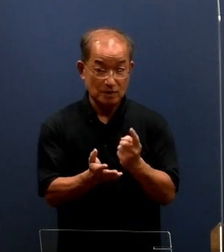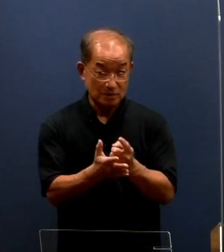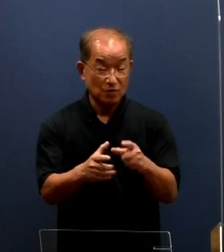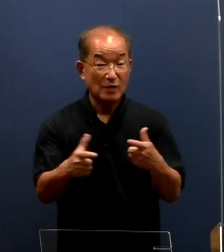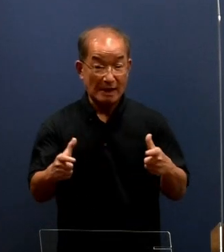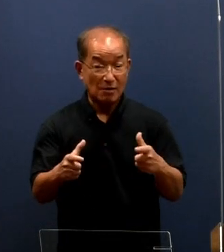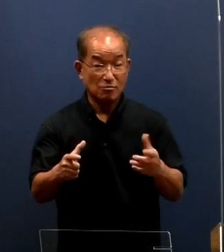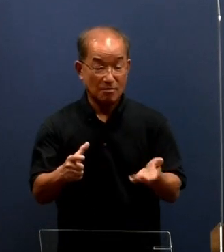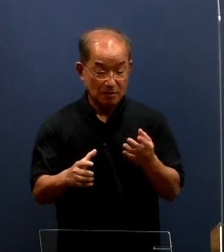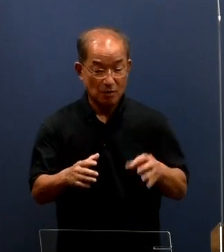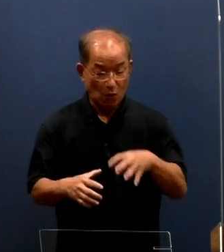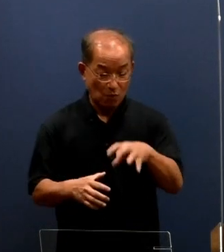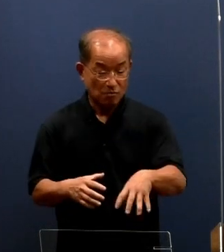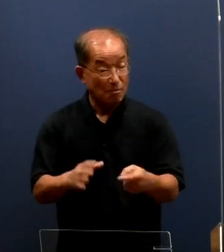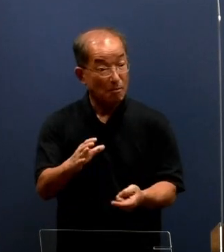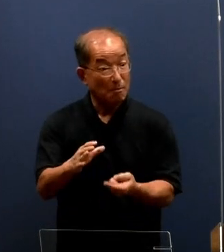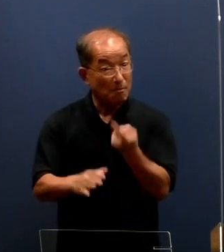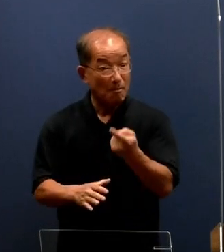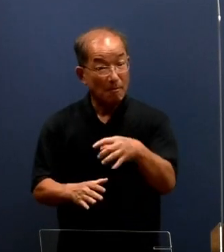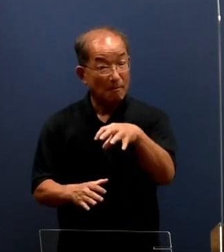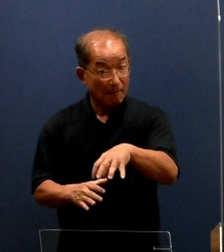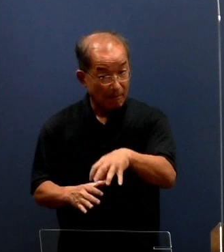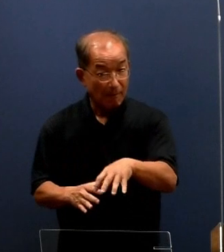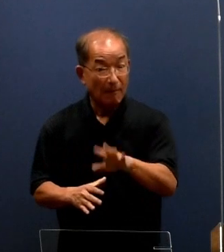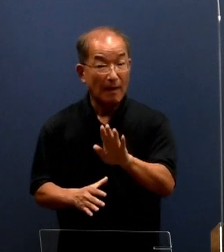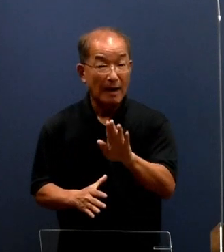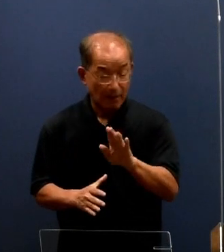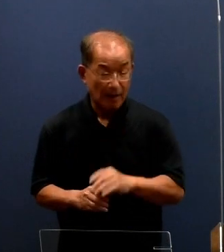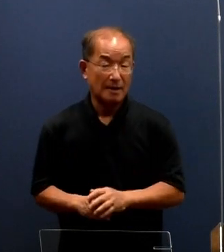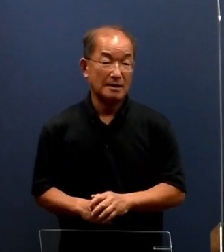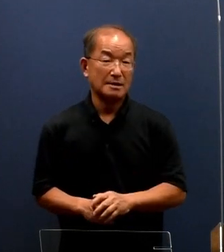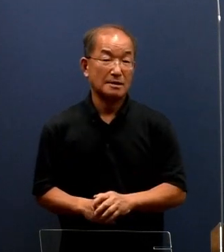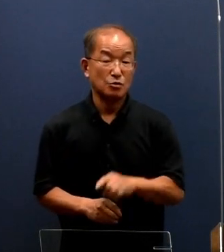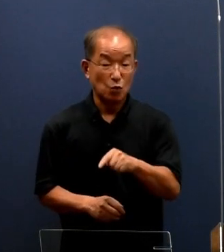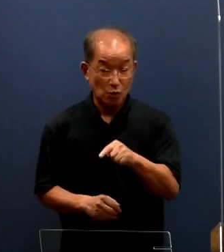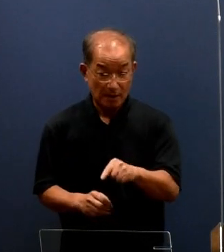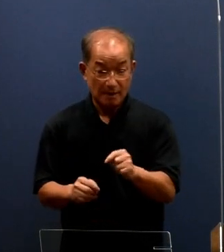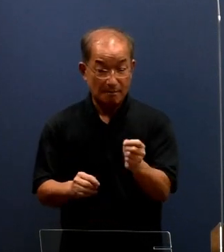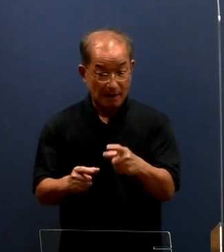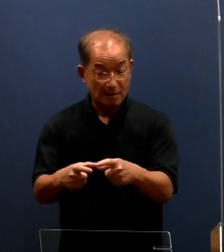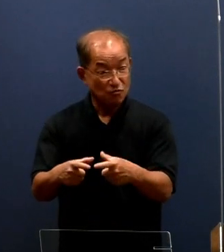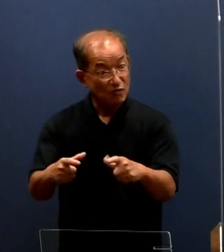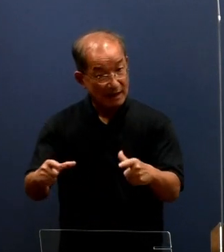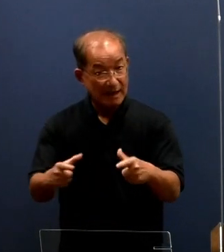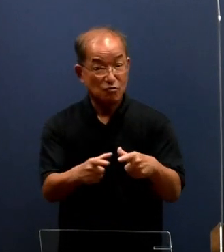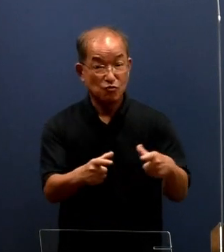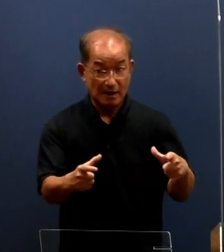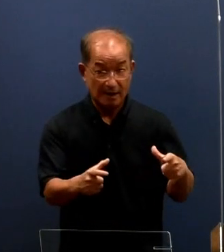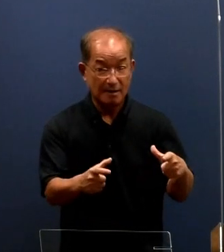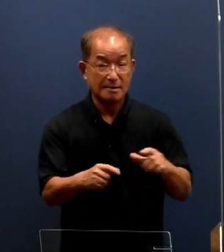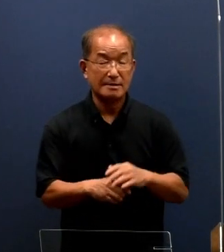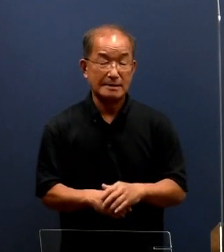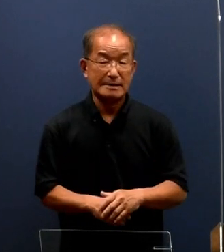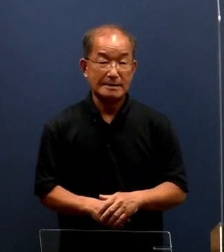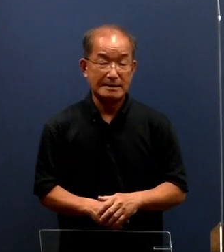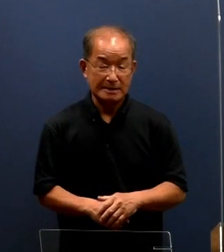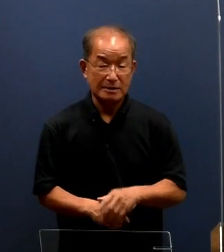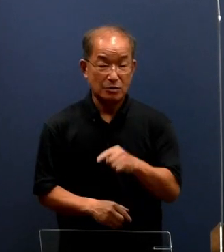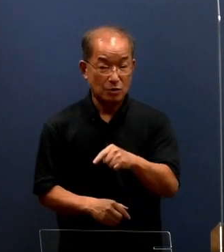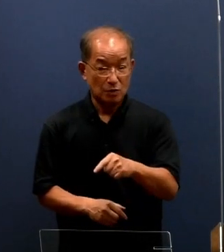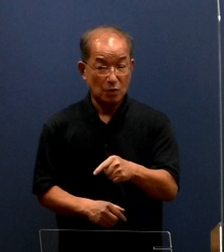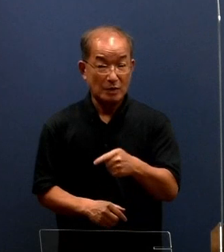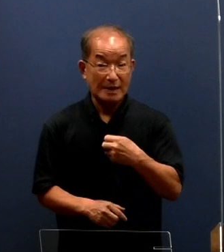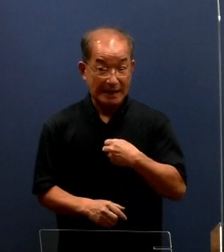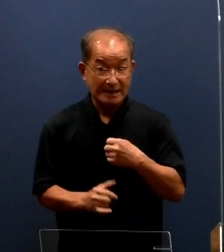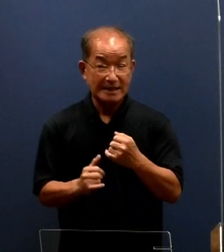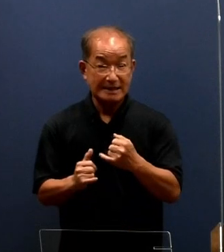そういうところでの感染があれば、そこで増える。ただそういうところでの感染が完